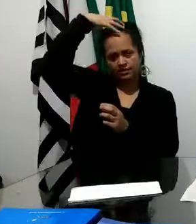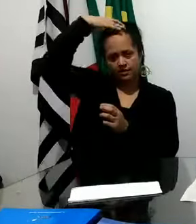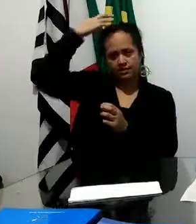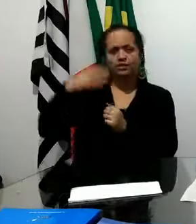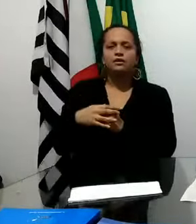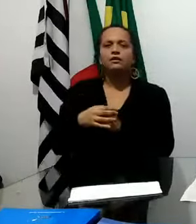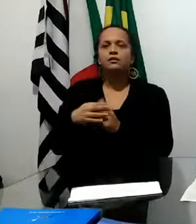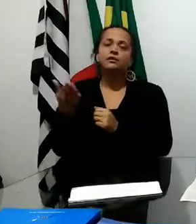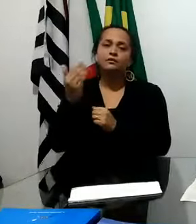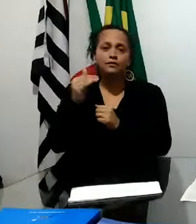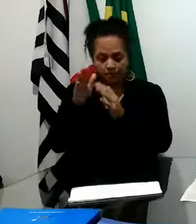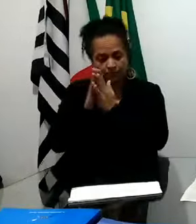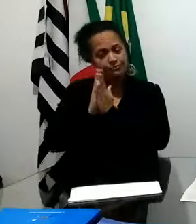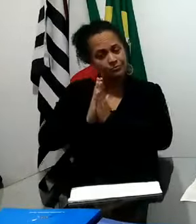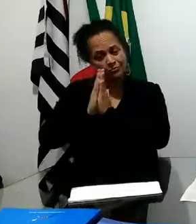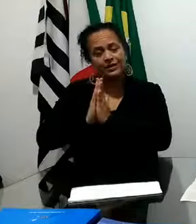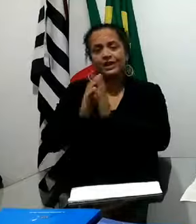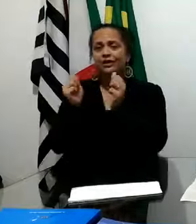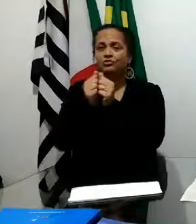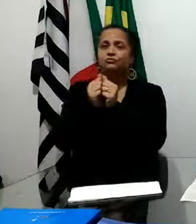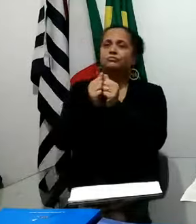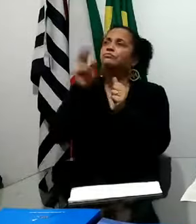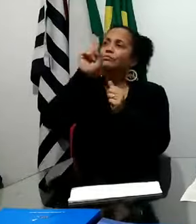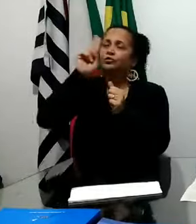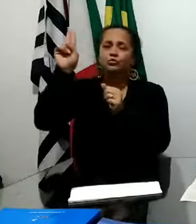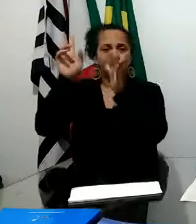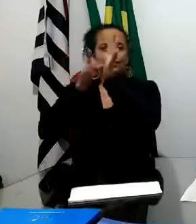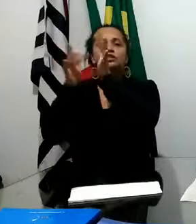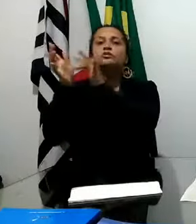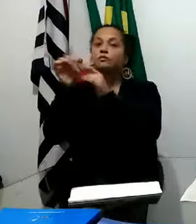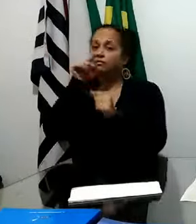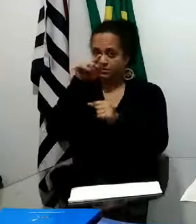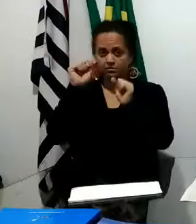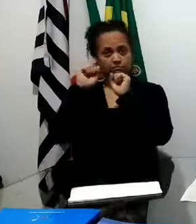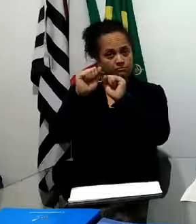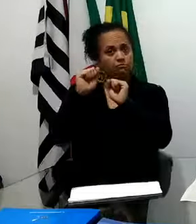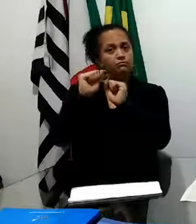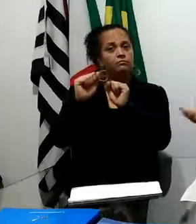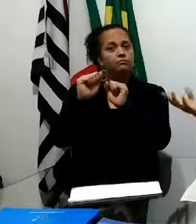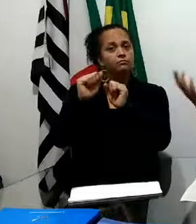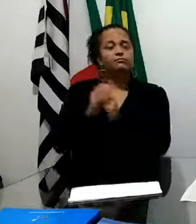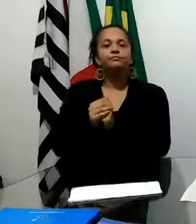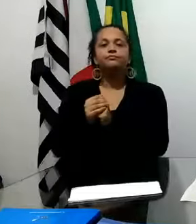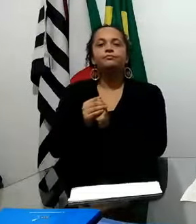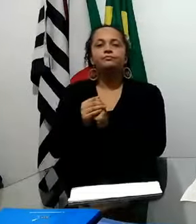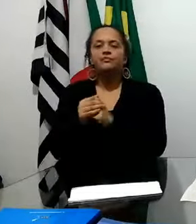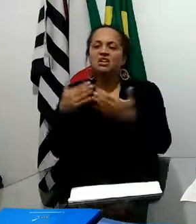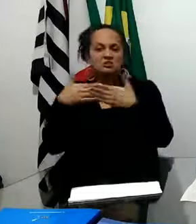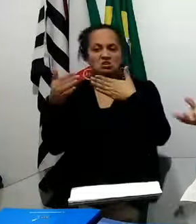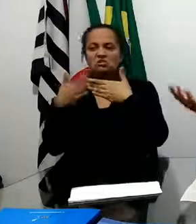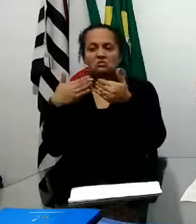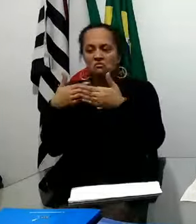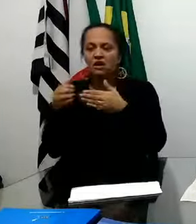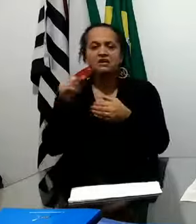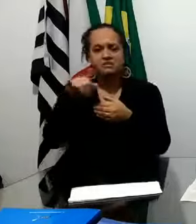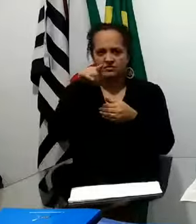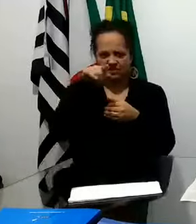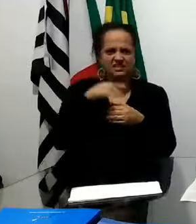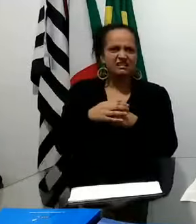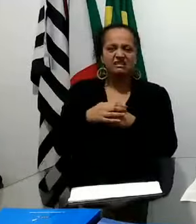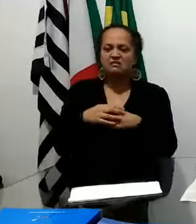essas autoridades. Em nome de Jesus, você pode fazer isso, independente de estar numa estrutura física, numa